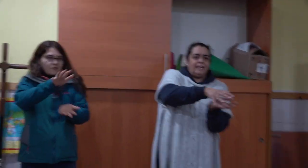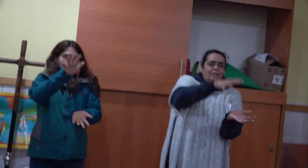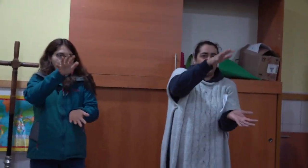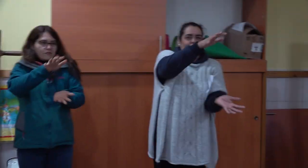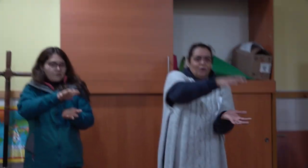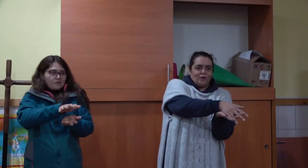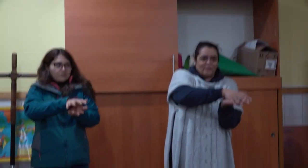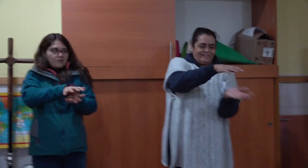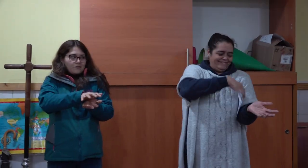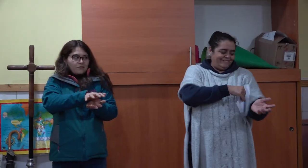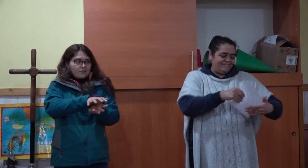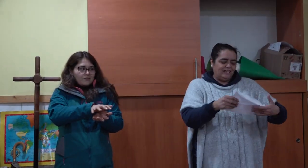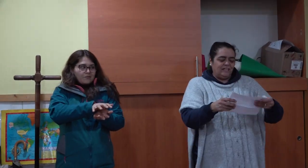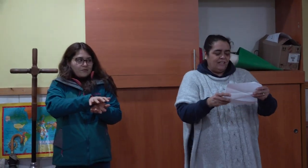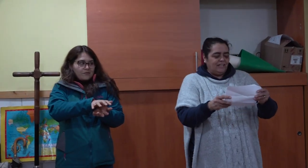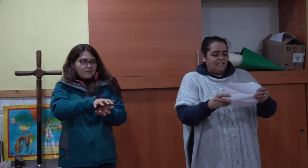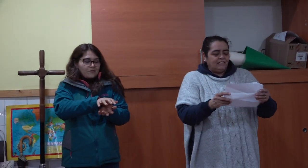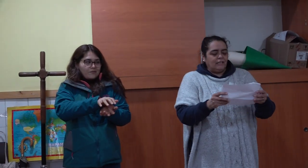el cocodrilo.